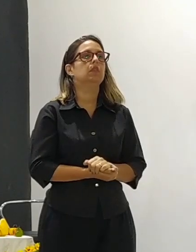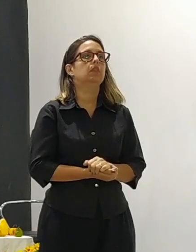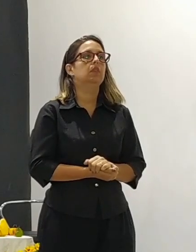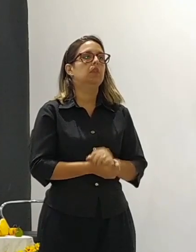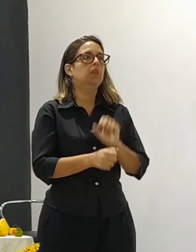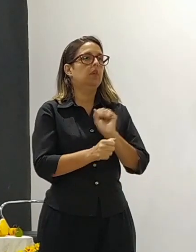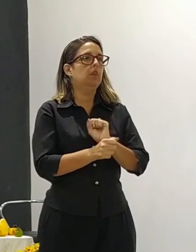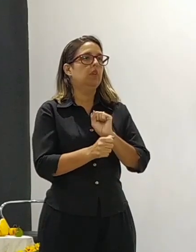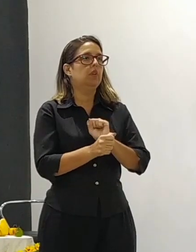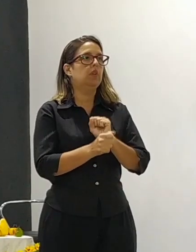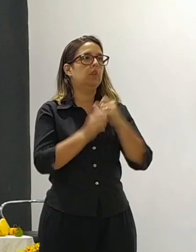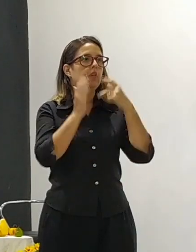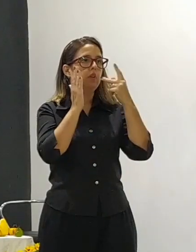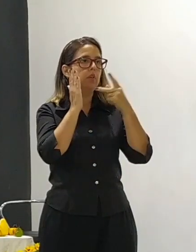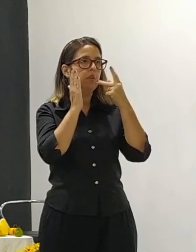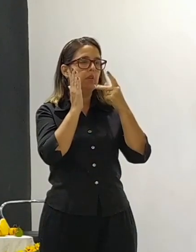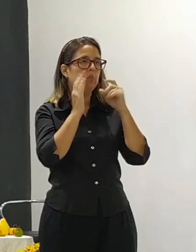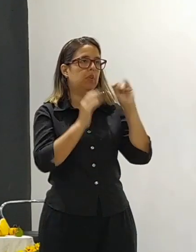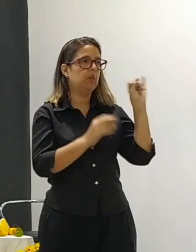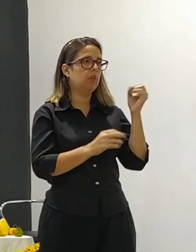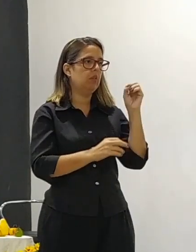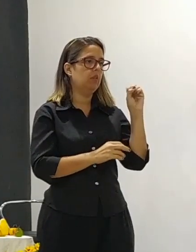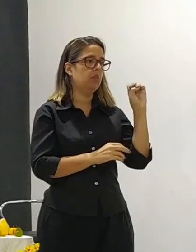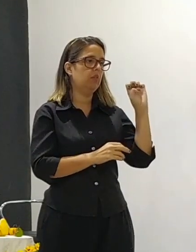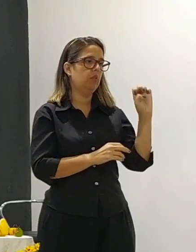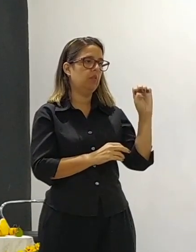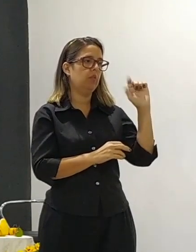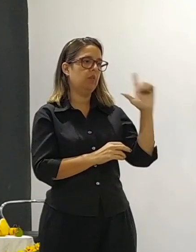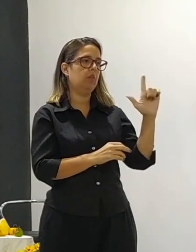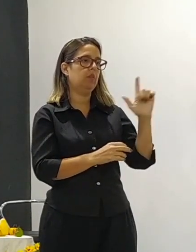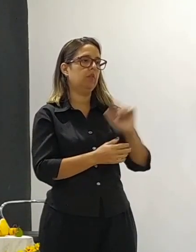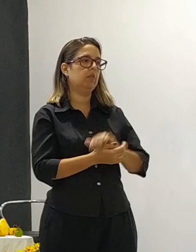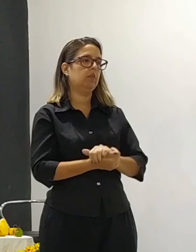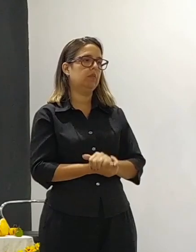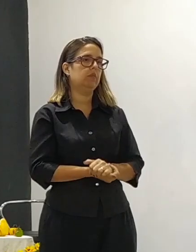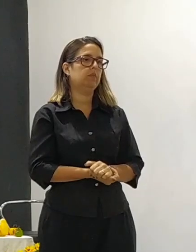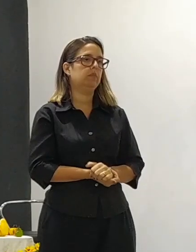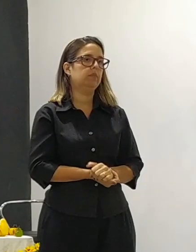a promessa de Joel. Atos capítulo 1, versículo 8.